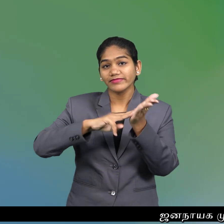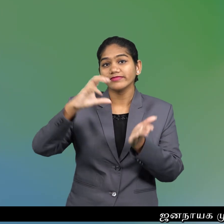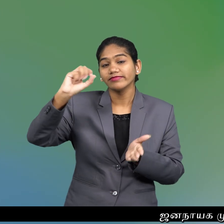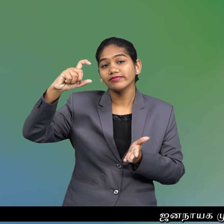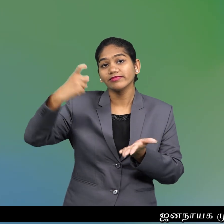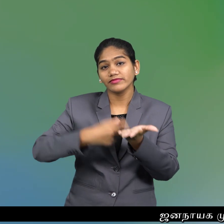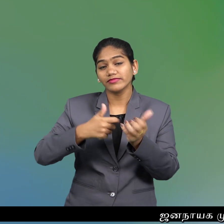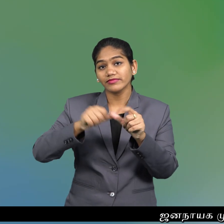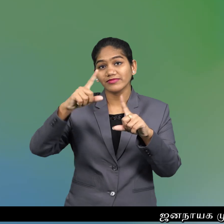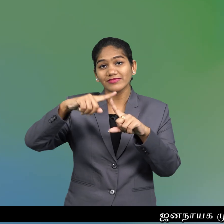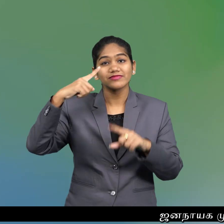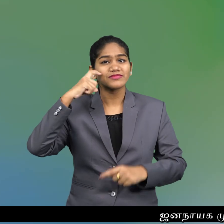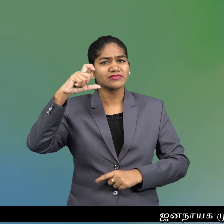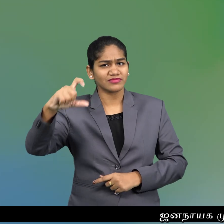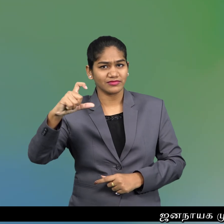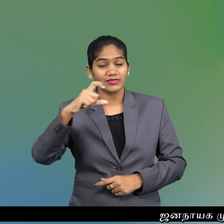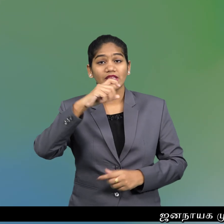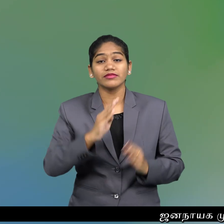ஜனநாயக முதலாளித்துவம்.